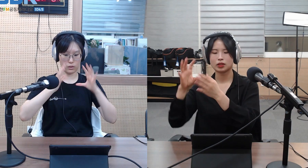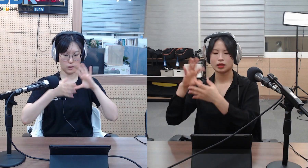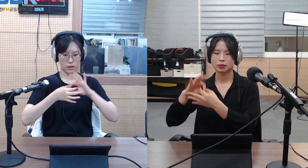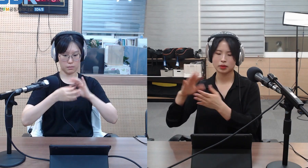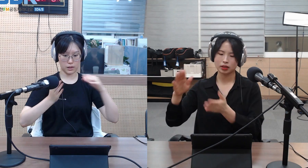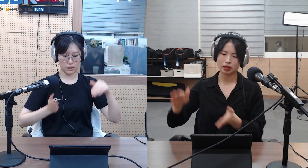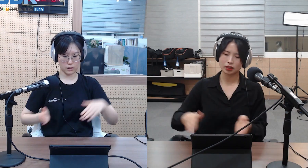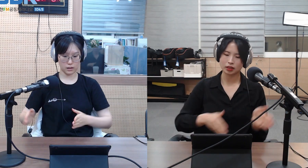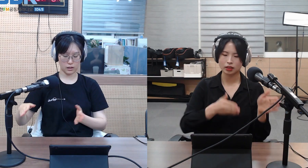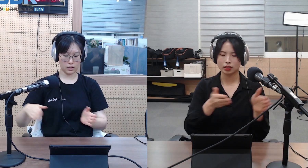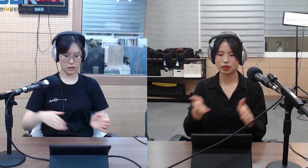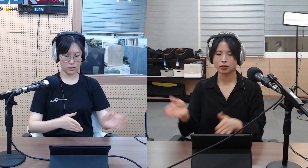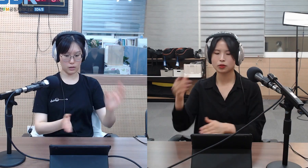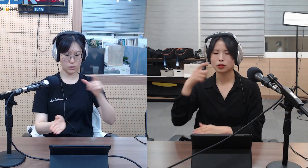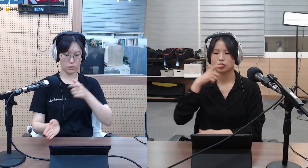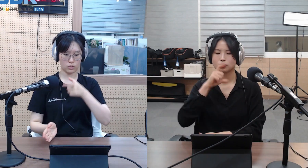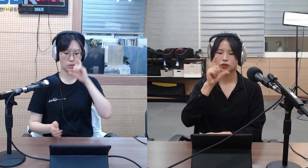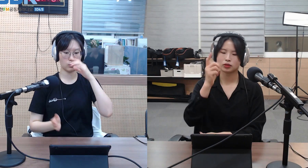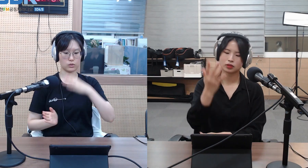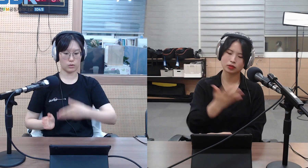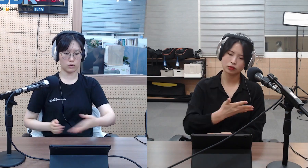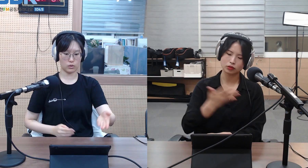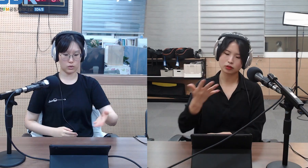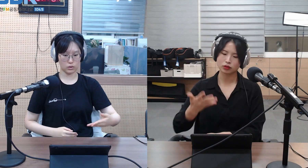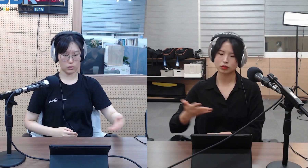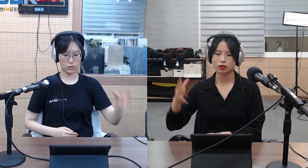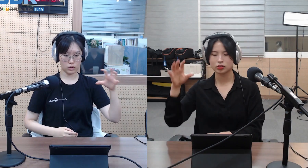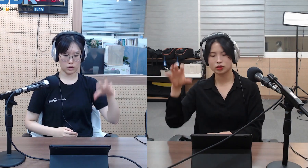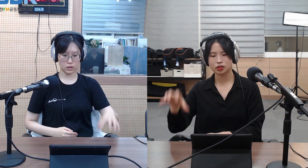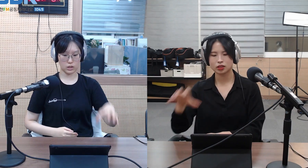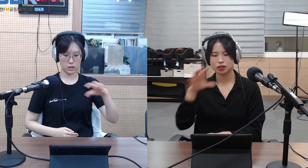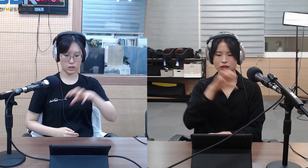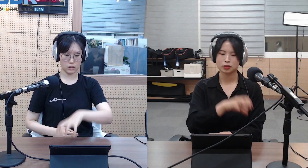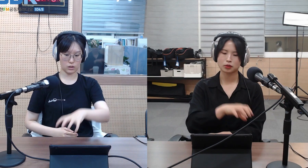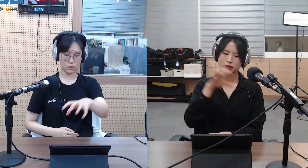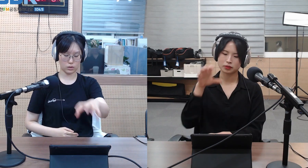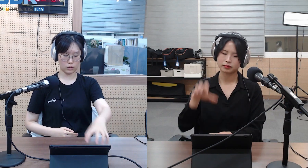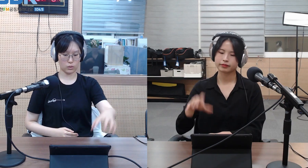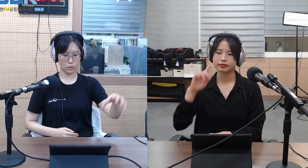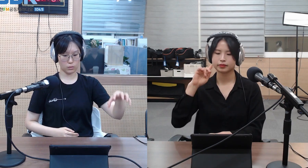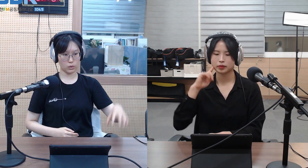올림픽대로 뚝섬 유원지 서촌 골목